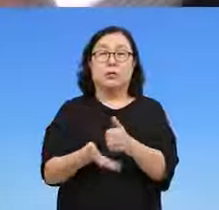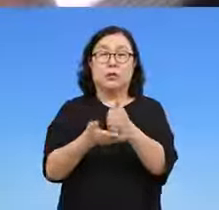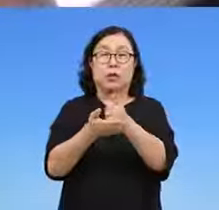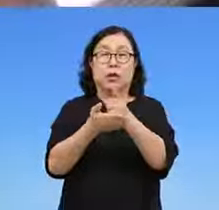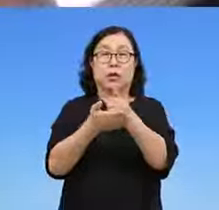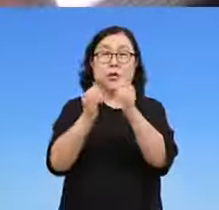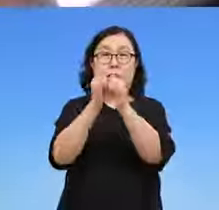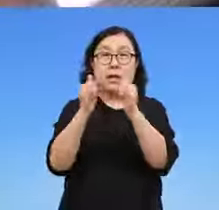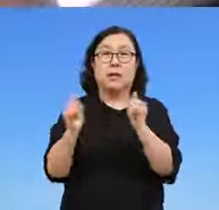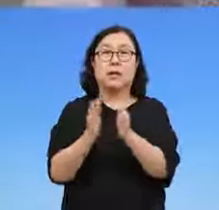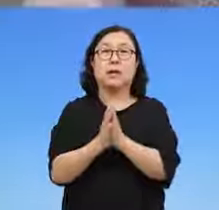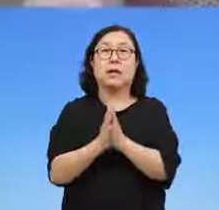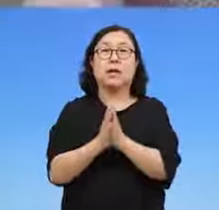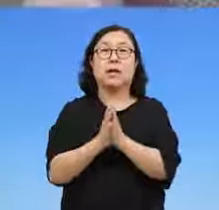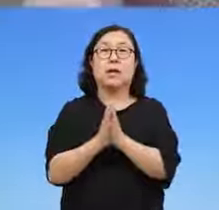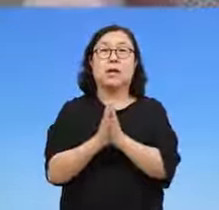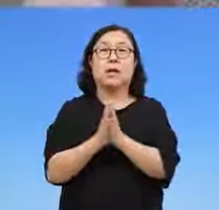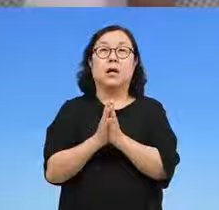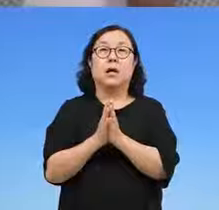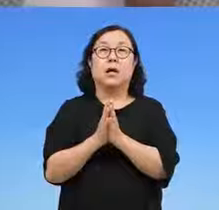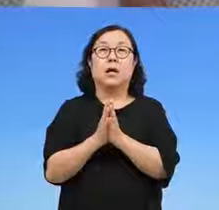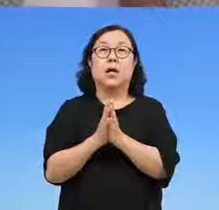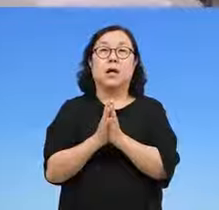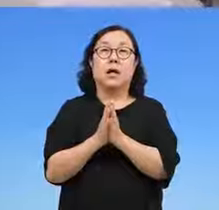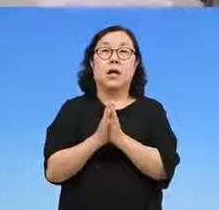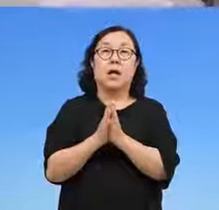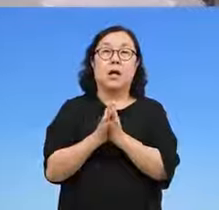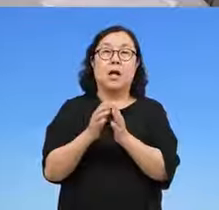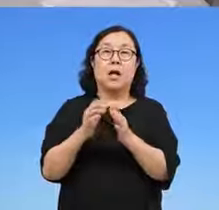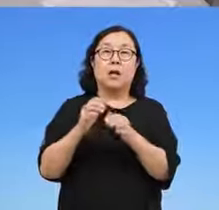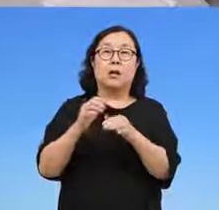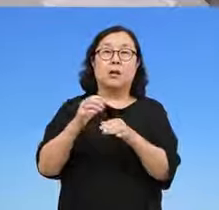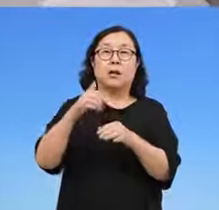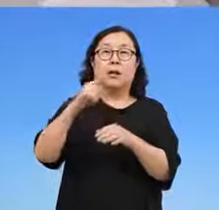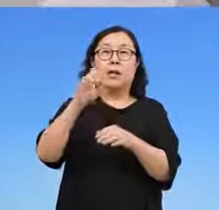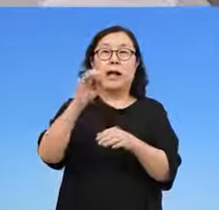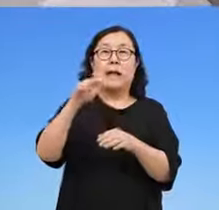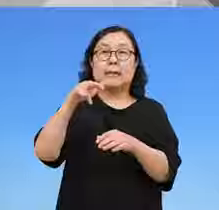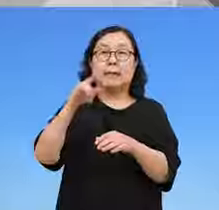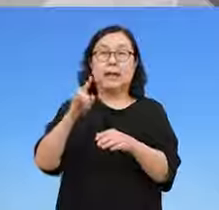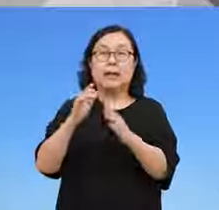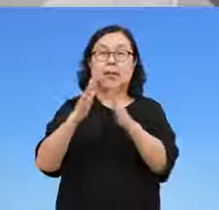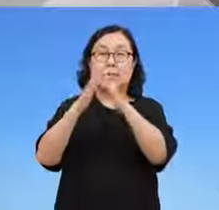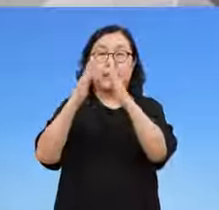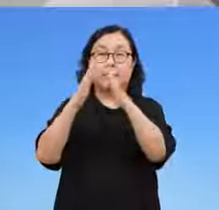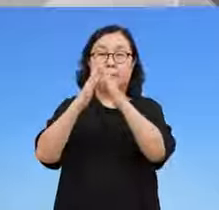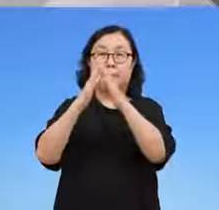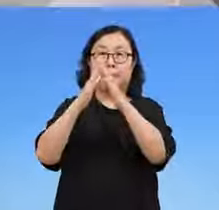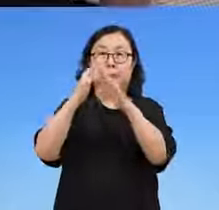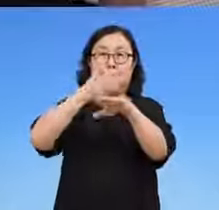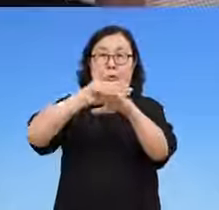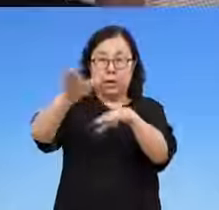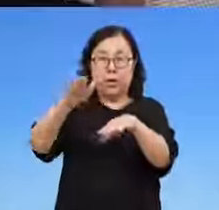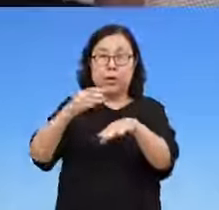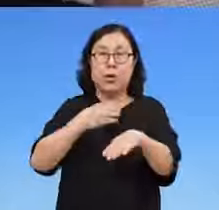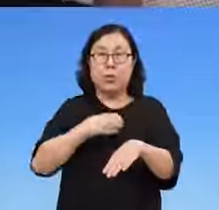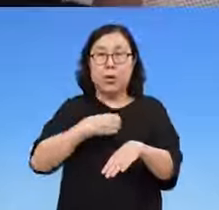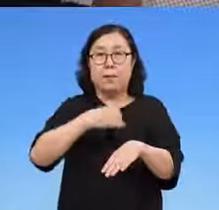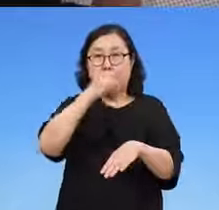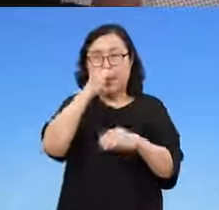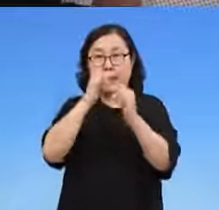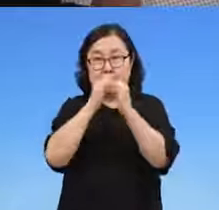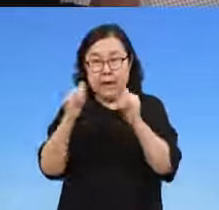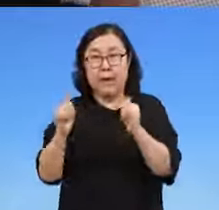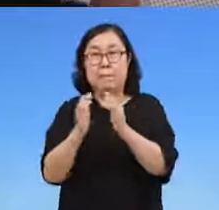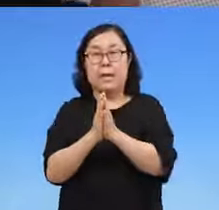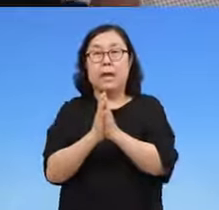이번에 추천 대상자는 강제퇴거 위기에 놓인 가정으로 주거보증금을 지원하게 되었습니다.